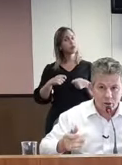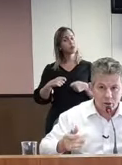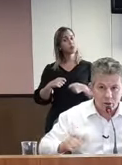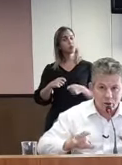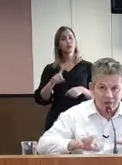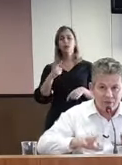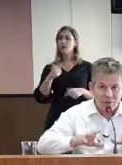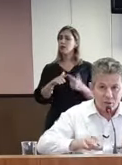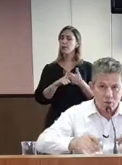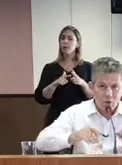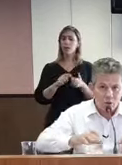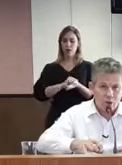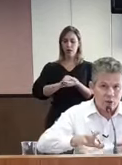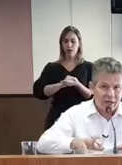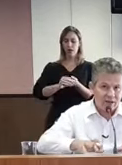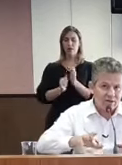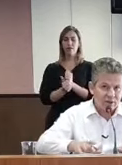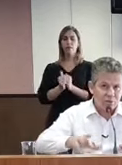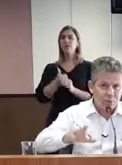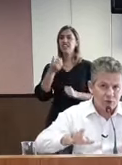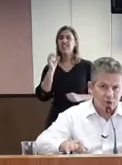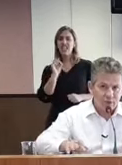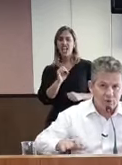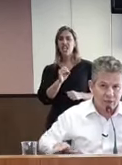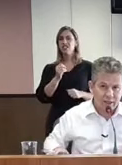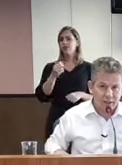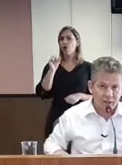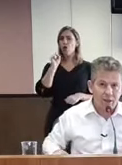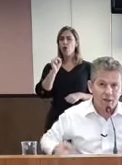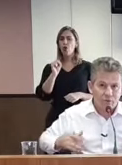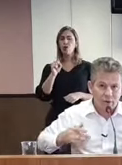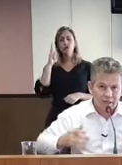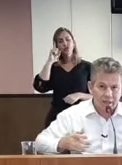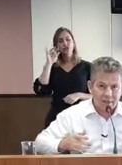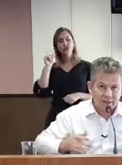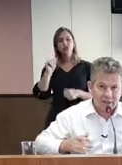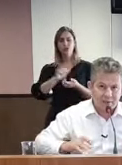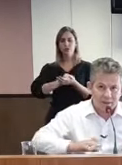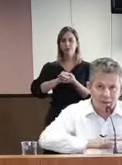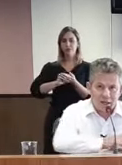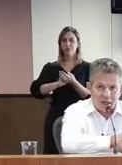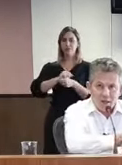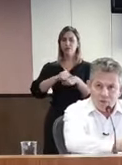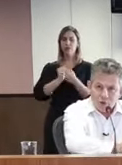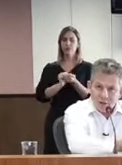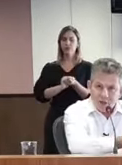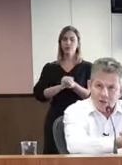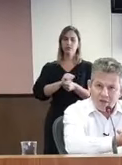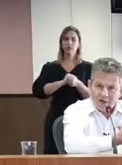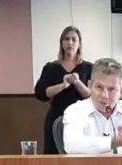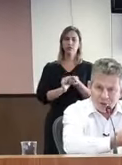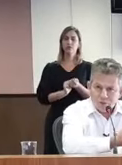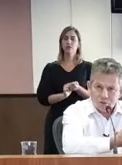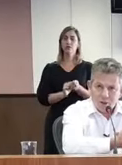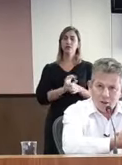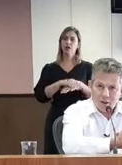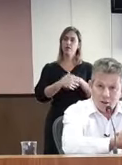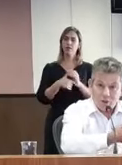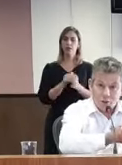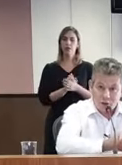risco. Eu lavo a mão 8, 10 vezes por dia, vou sair daqui, vou entrar na minha sala para trabalhar, vou no banheiro, vou lavar as